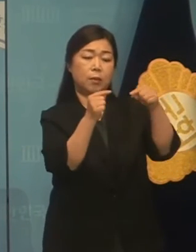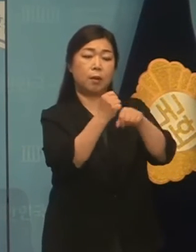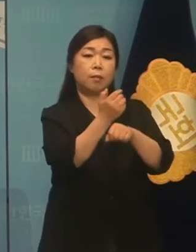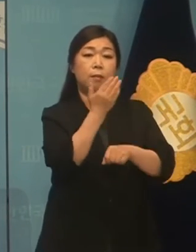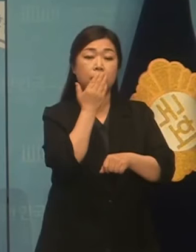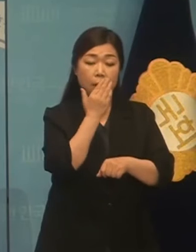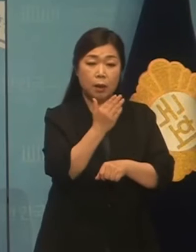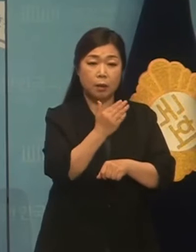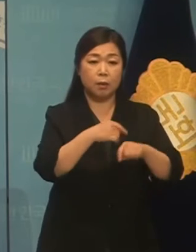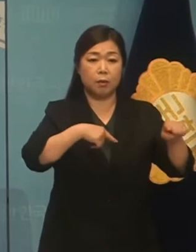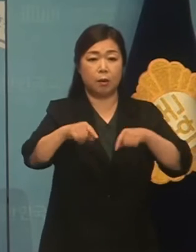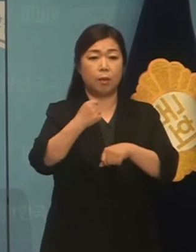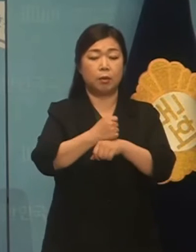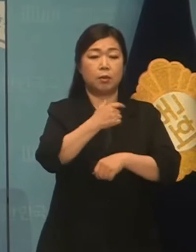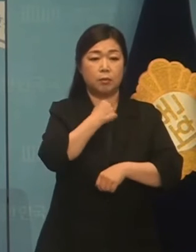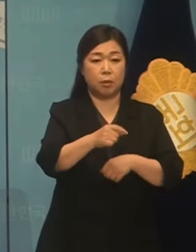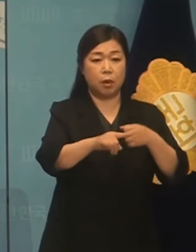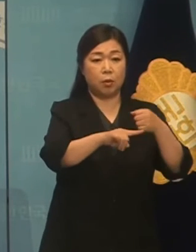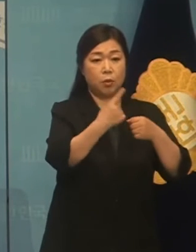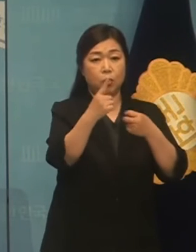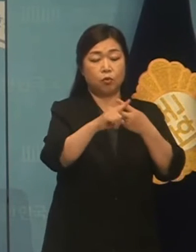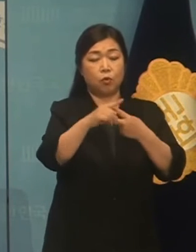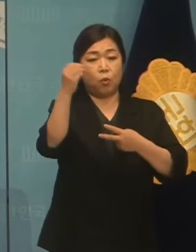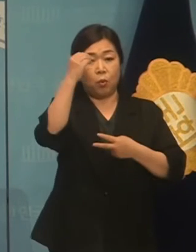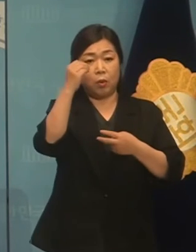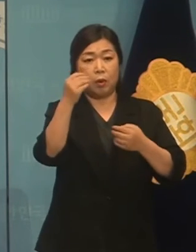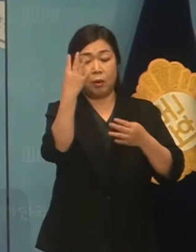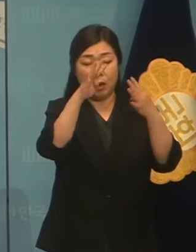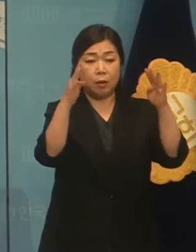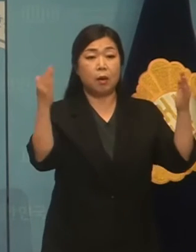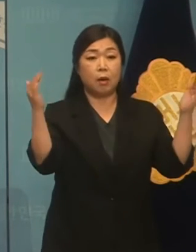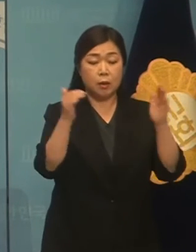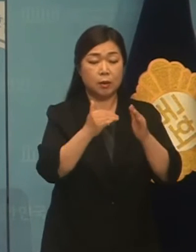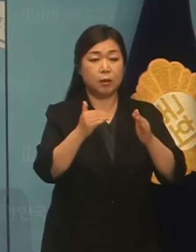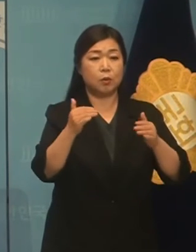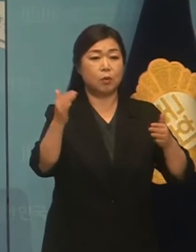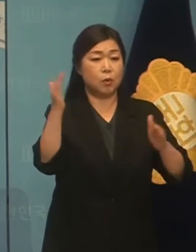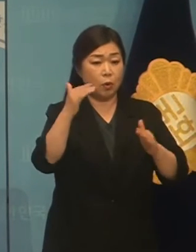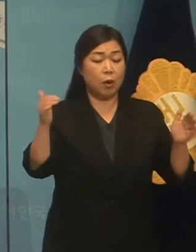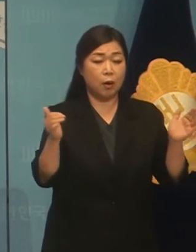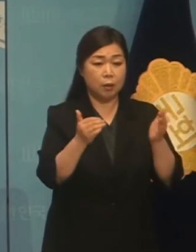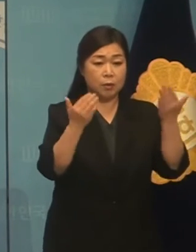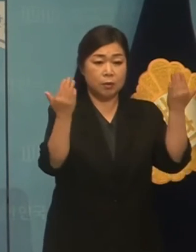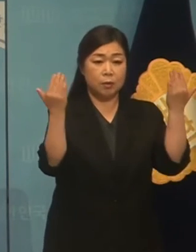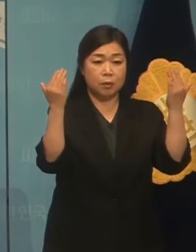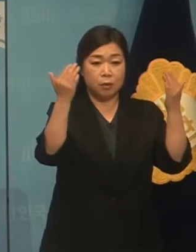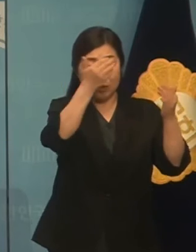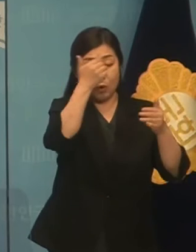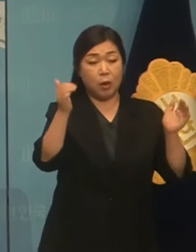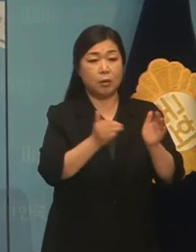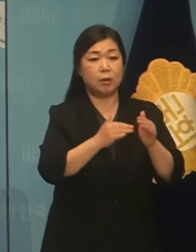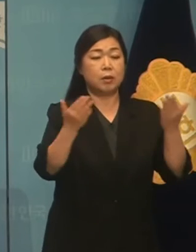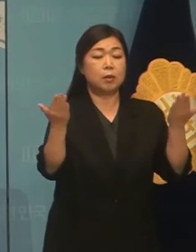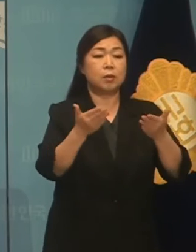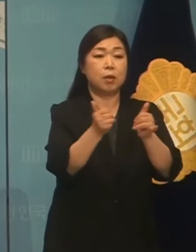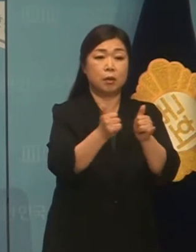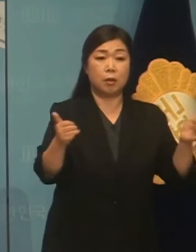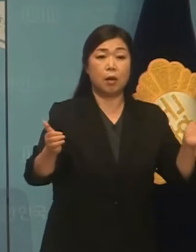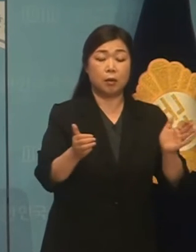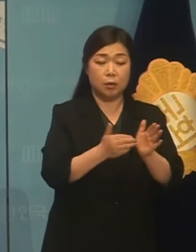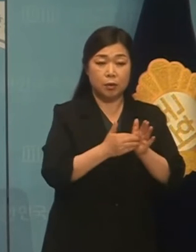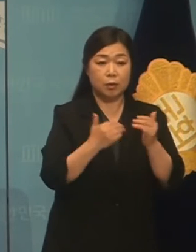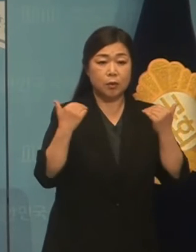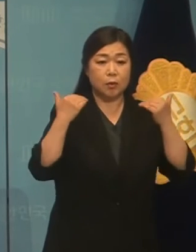것입니다. 초, 중, 고, 대학생, 청년, 직장인까지 자라나는 세대를 키우는